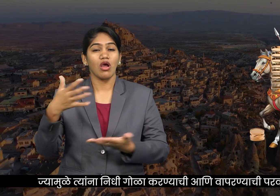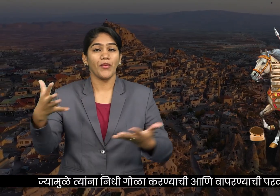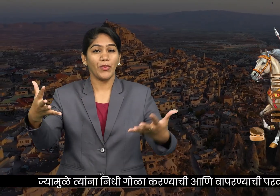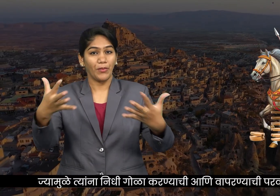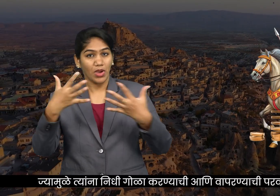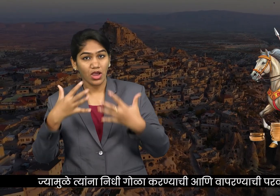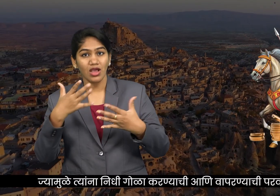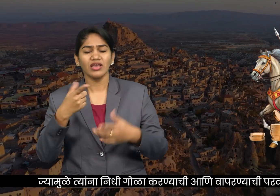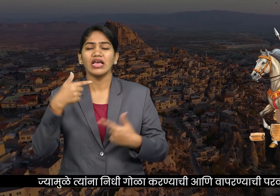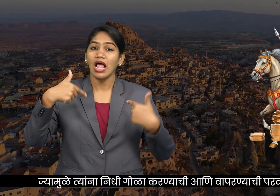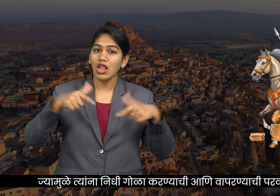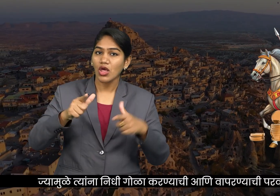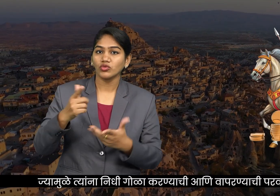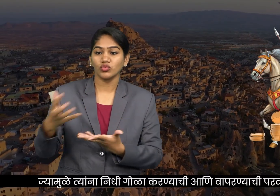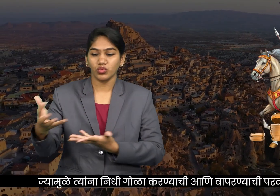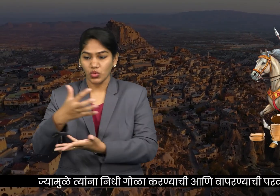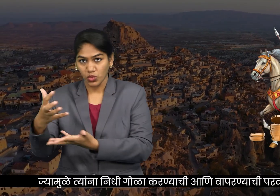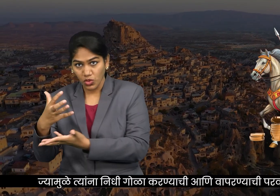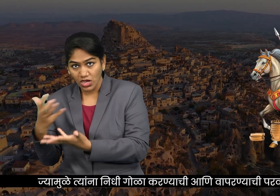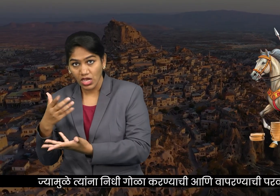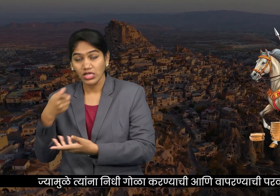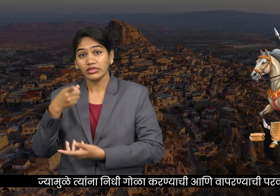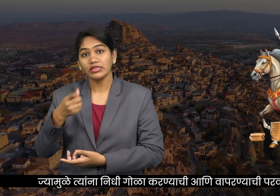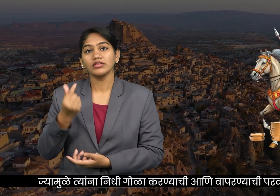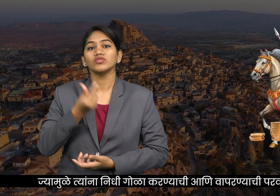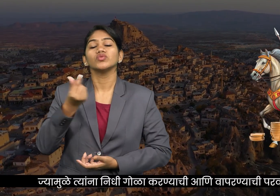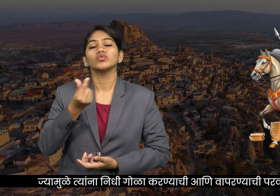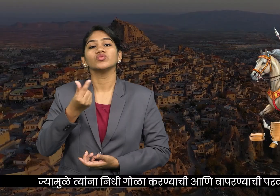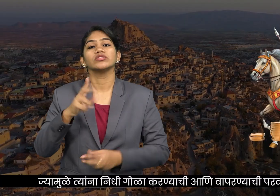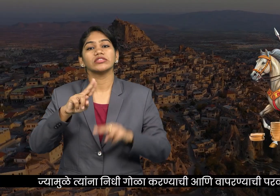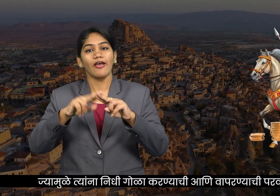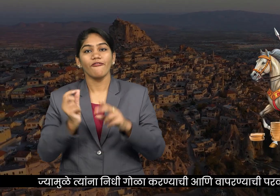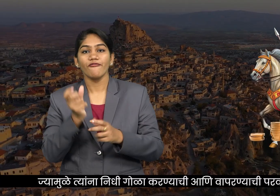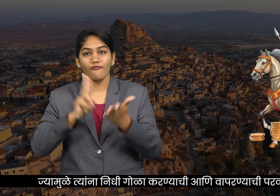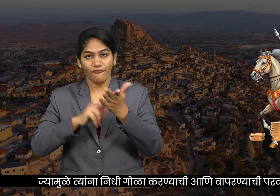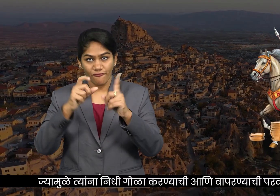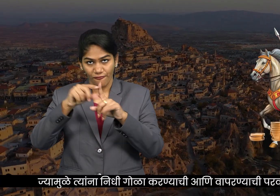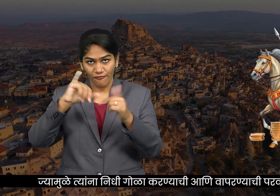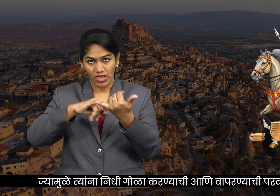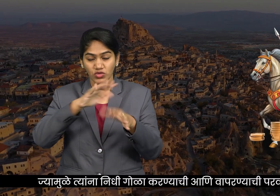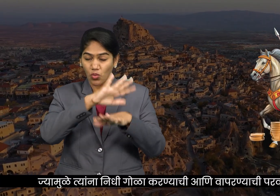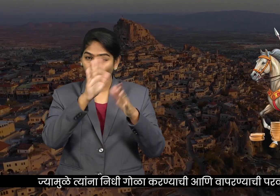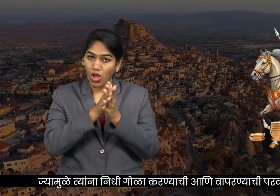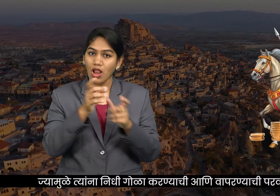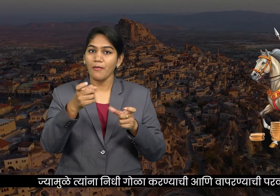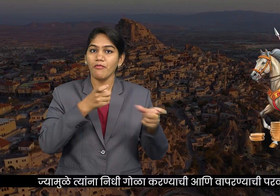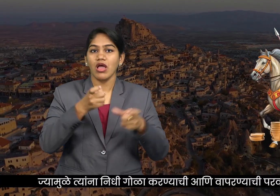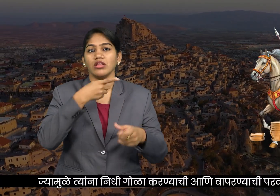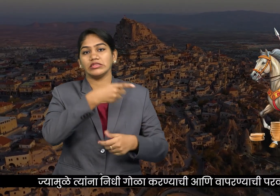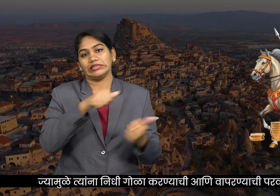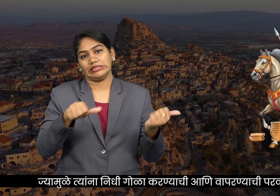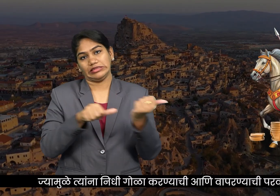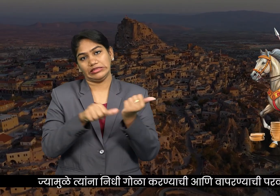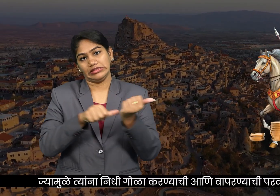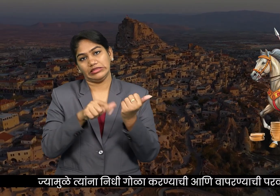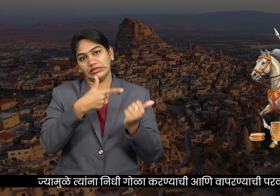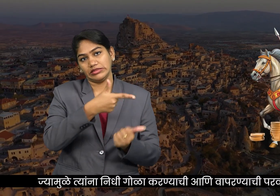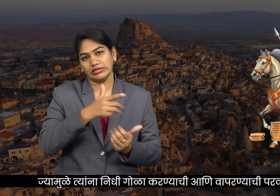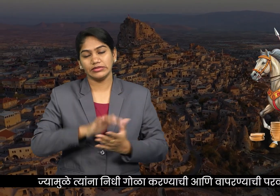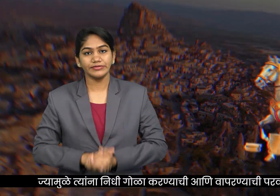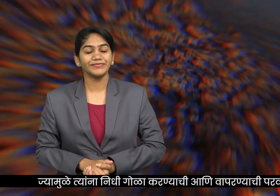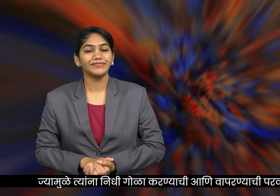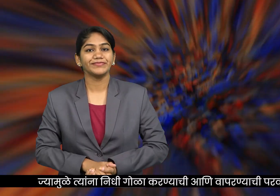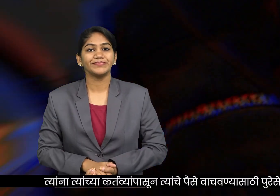ज्यामुळे त्यांना निधी गोळा करण्याची आणि वापरण्याची परवानगी मिळत